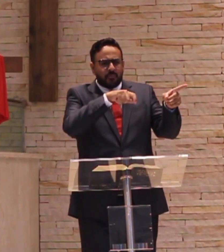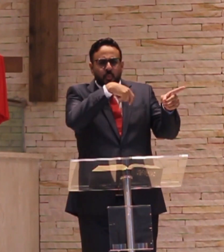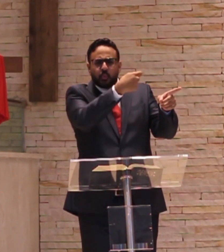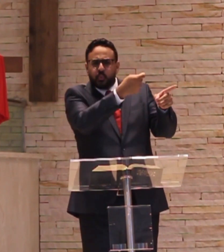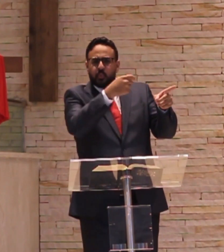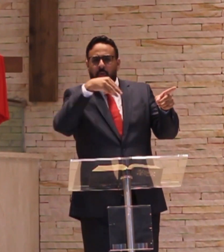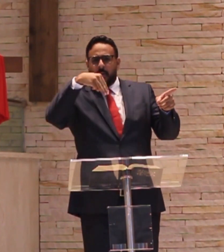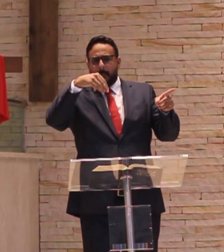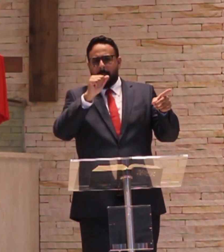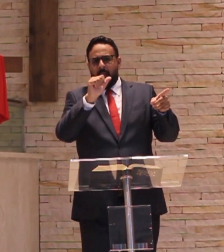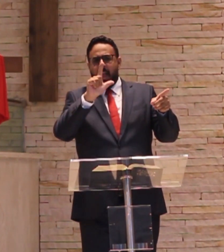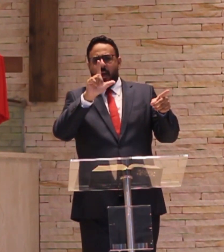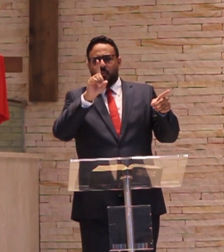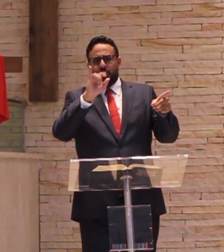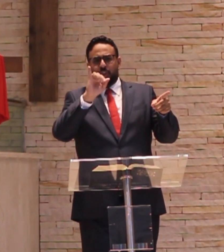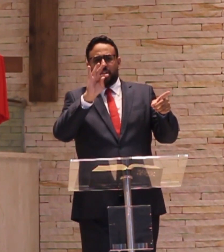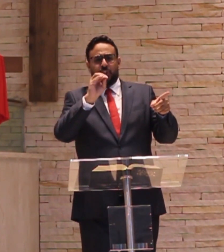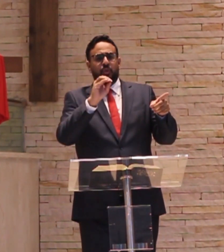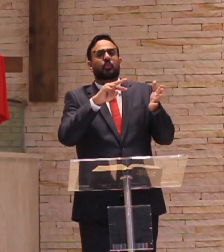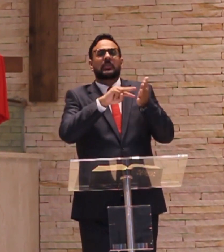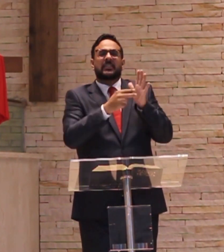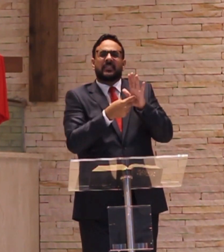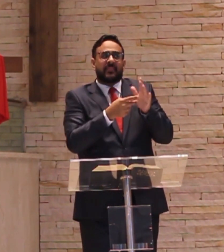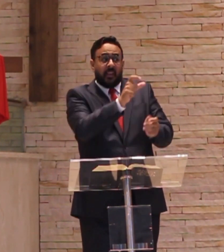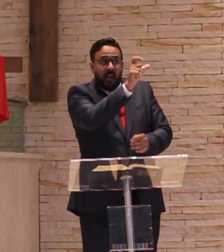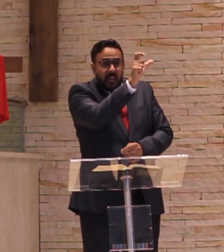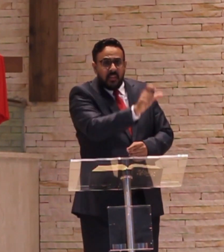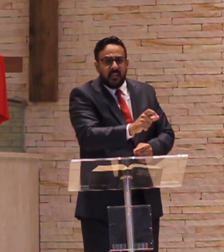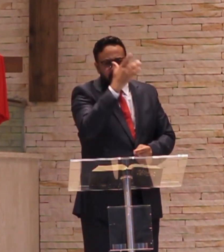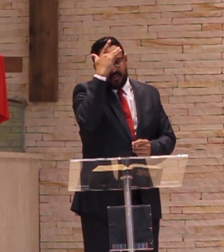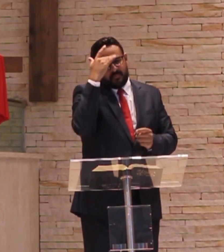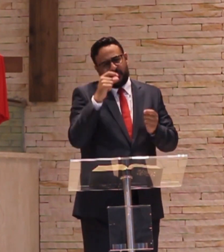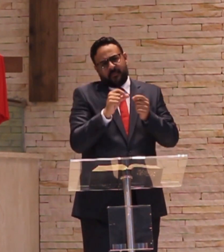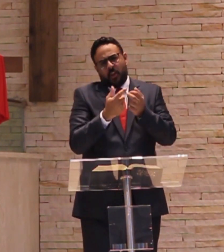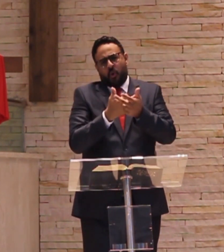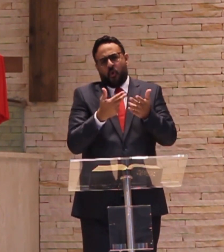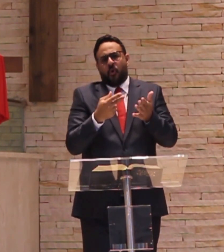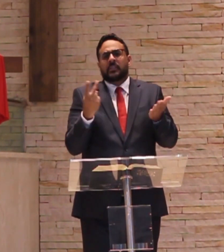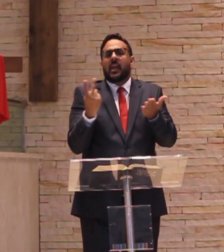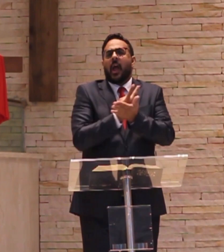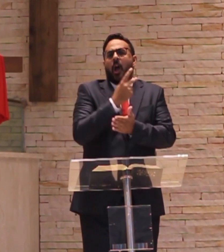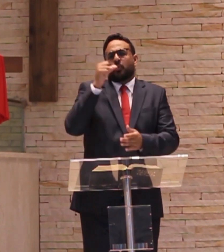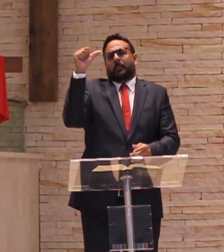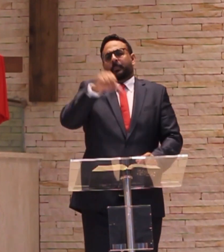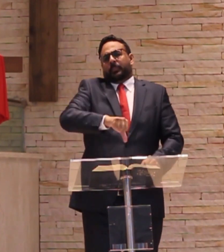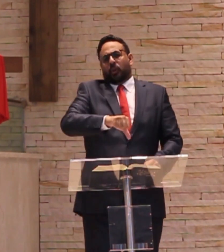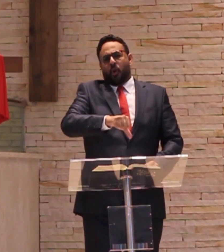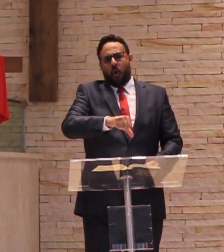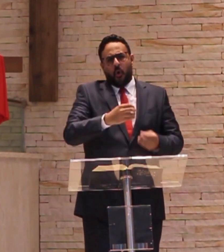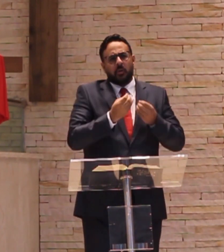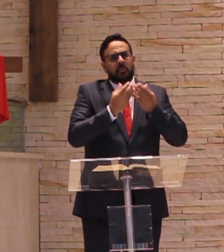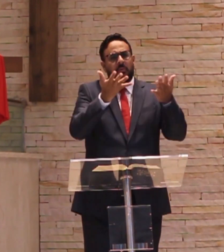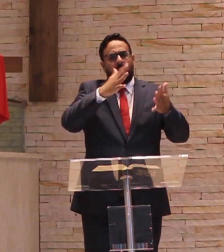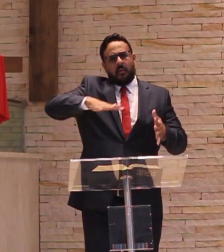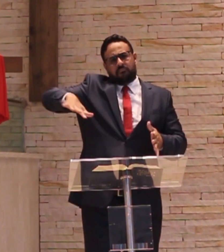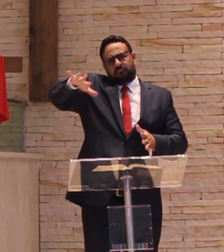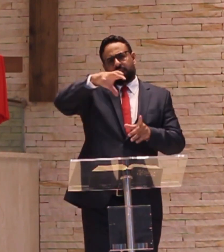árvore, e muitas coisas eram assim feitas de acordo com o julgamento das